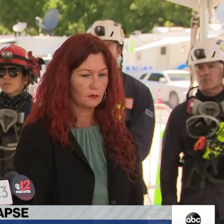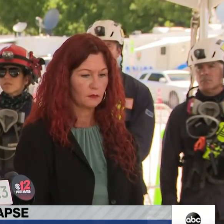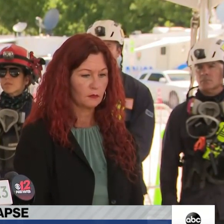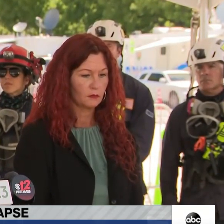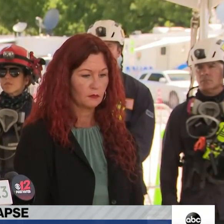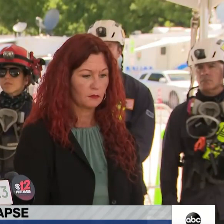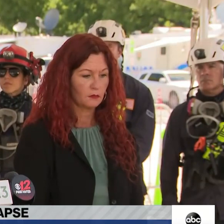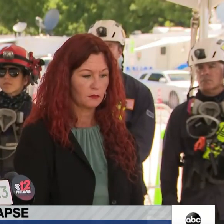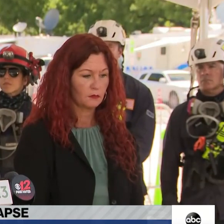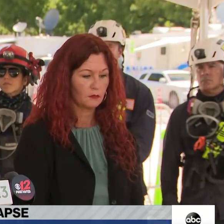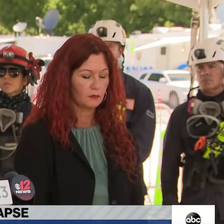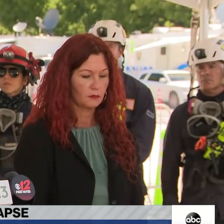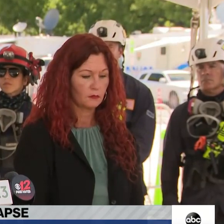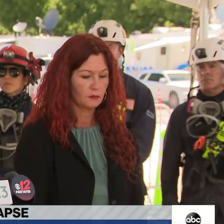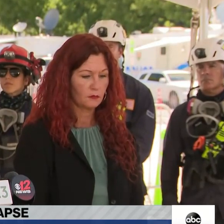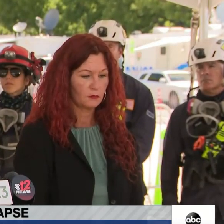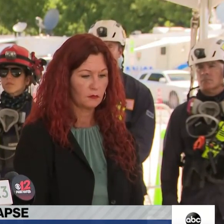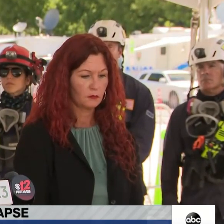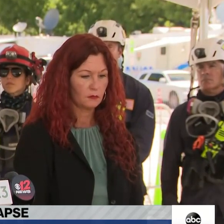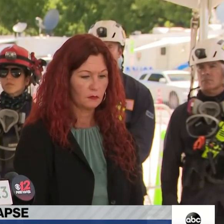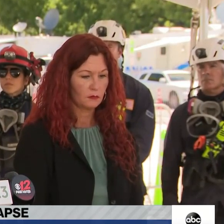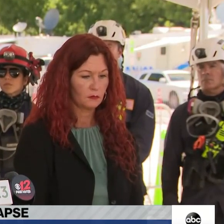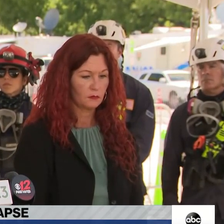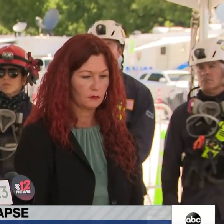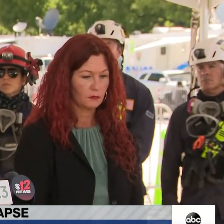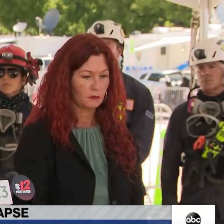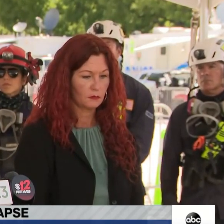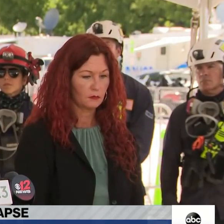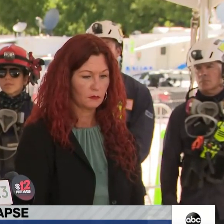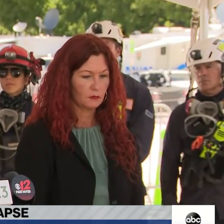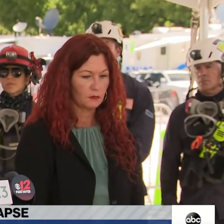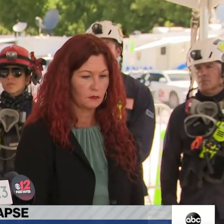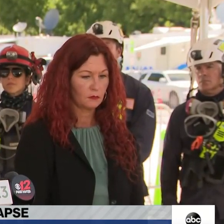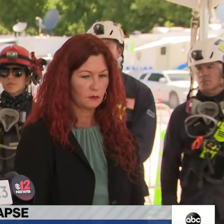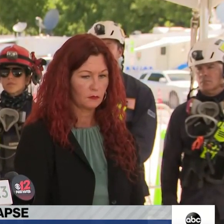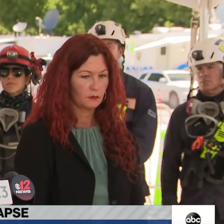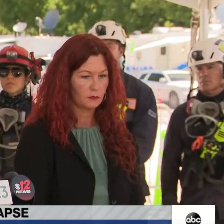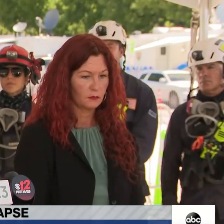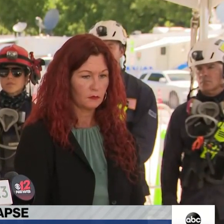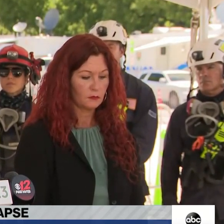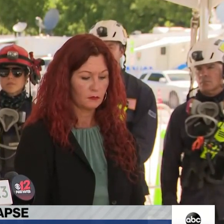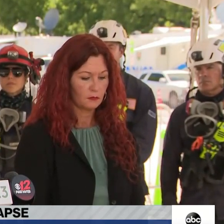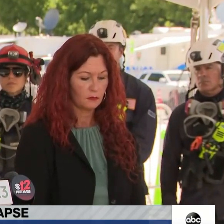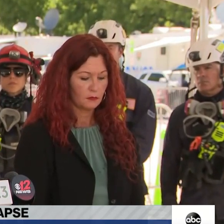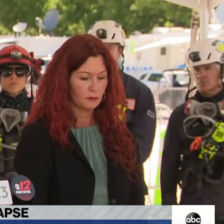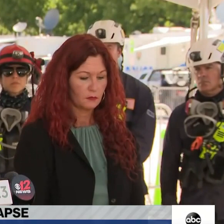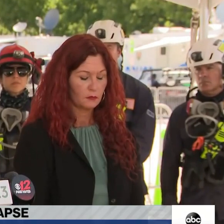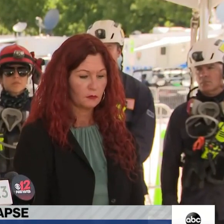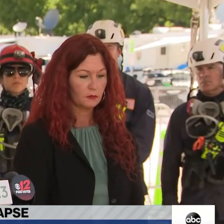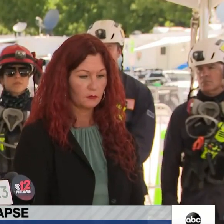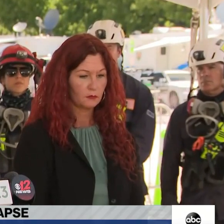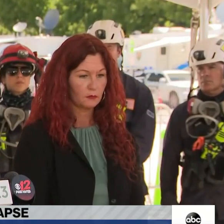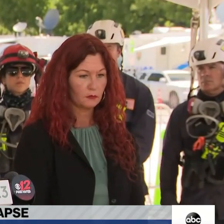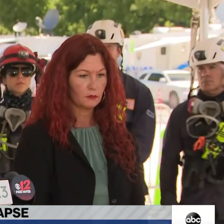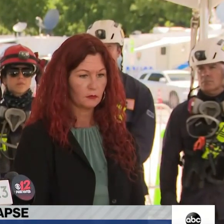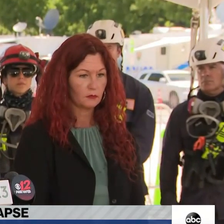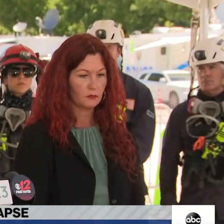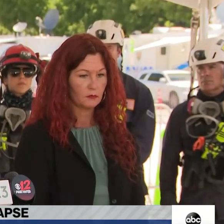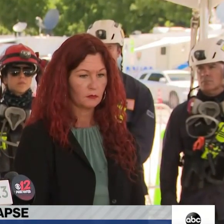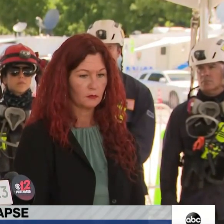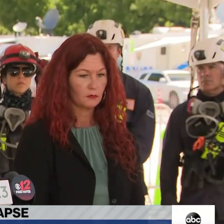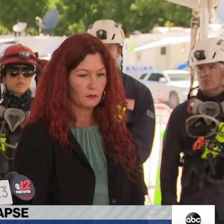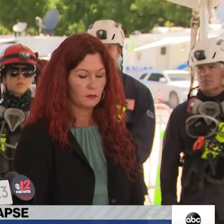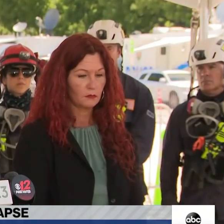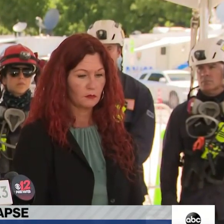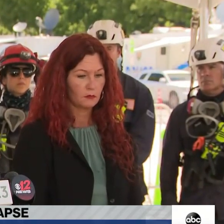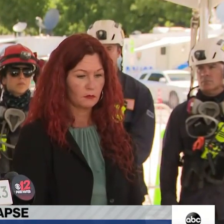y Harding y la 81 calle, Harding y la 96 calle, y Abbott y la